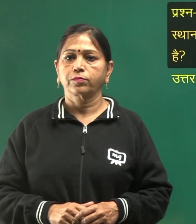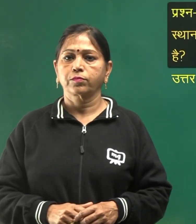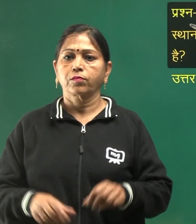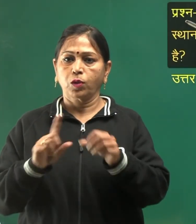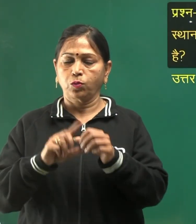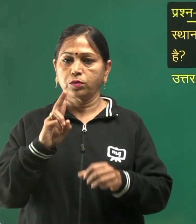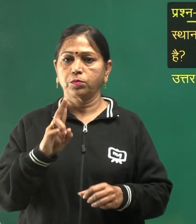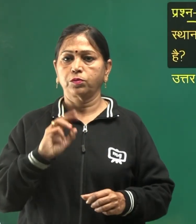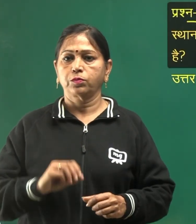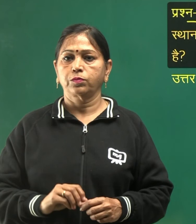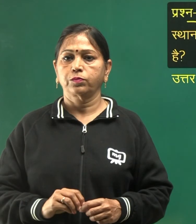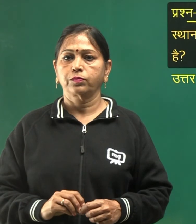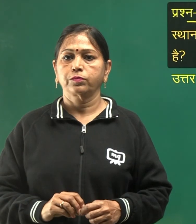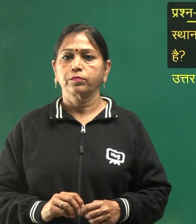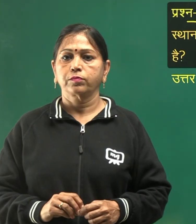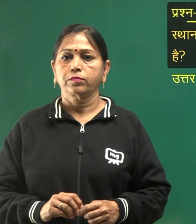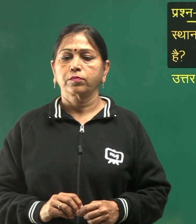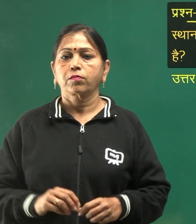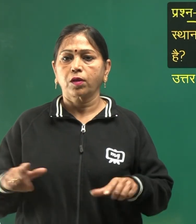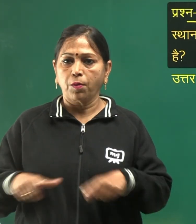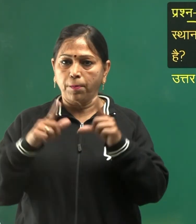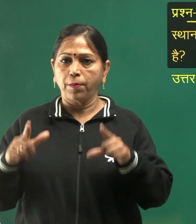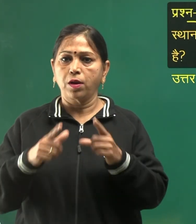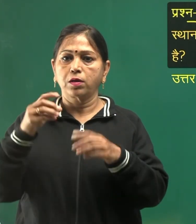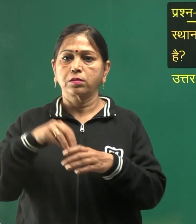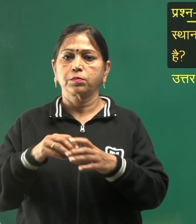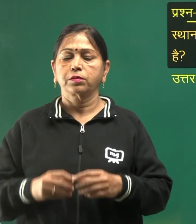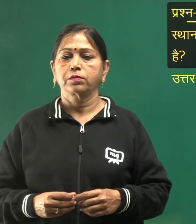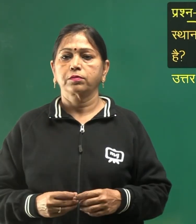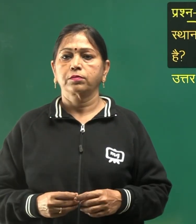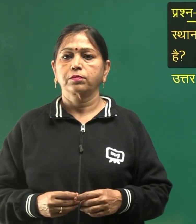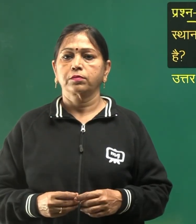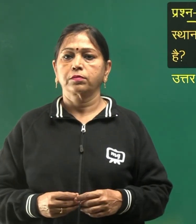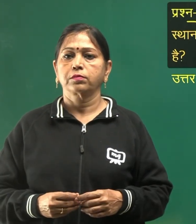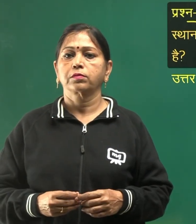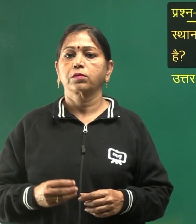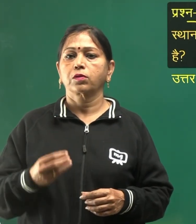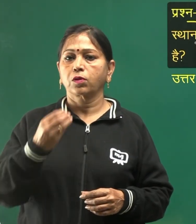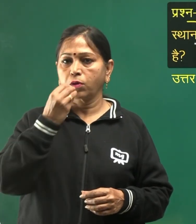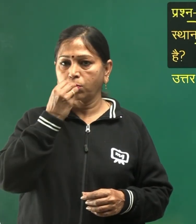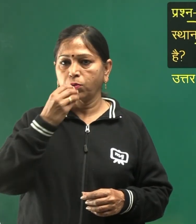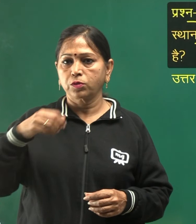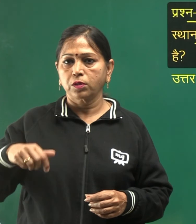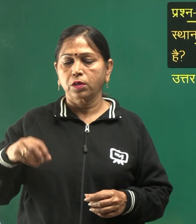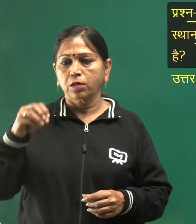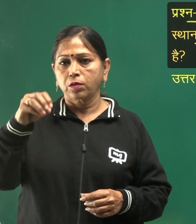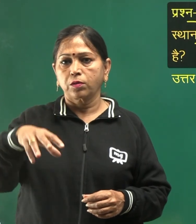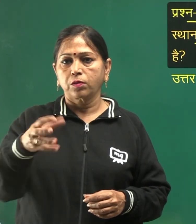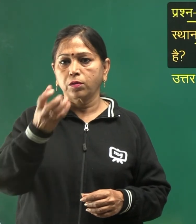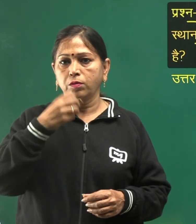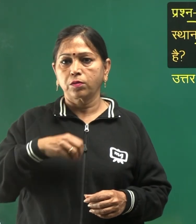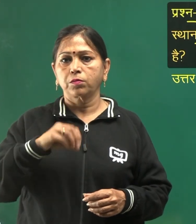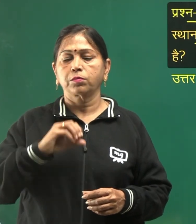प्रश्न 2, पादपों में भोजन का स्थानांतरण